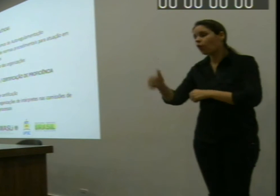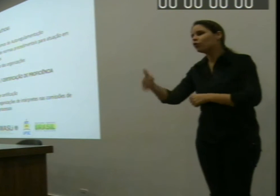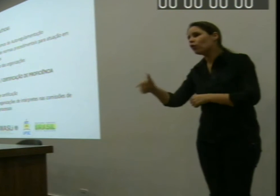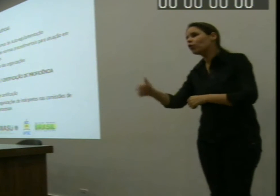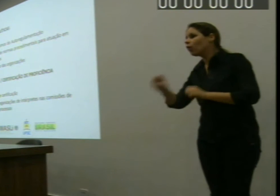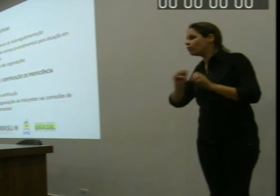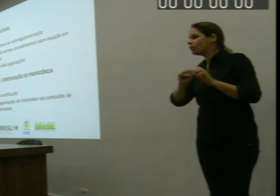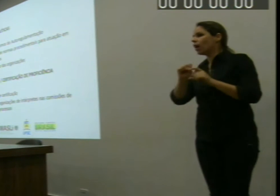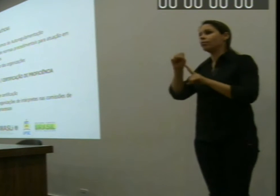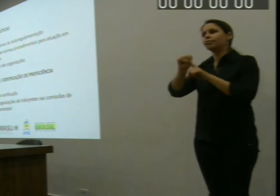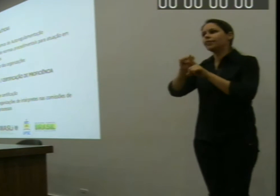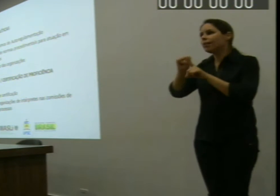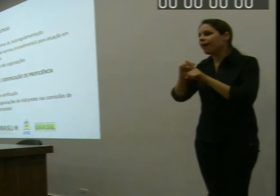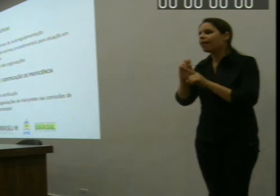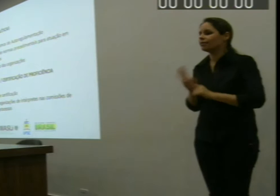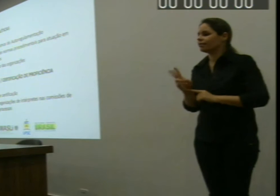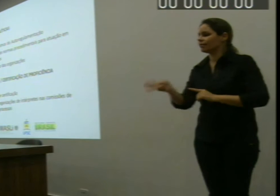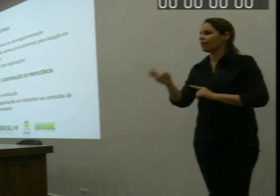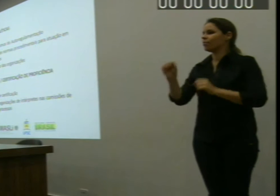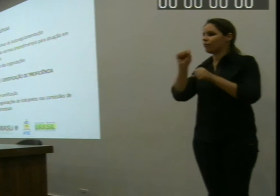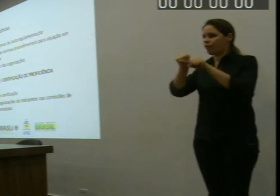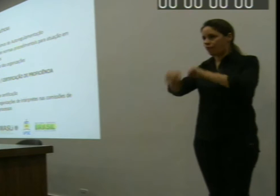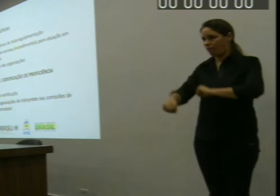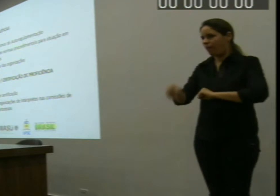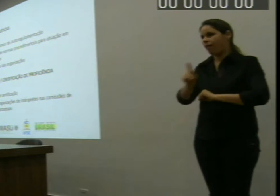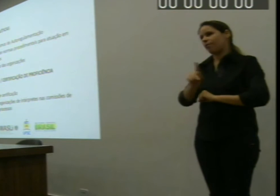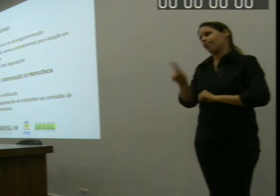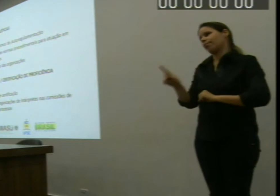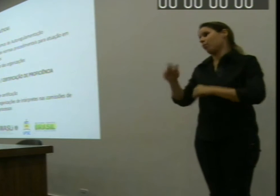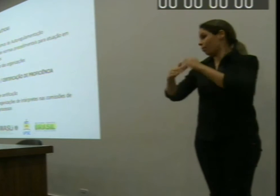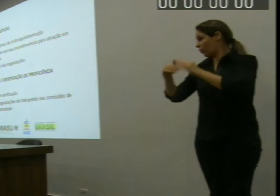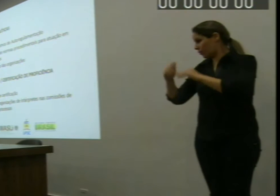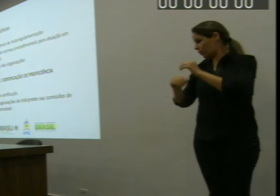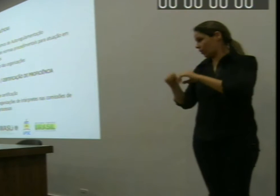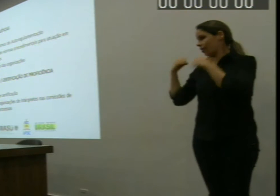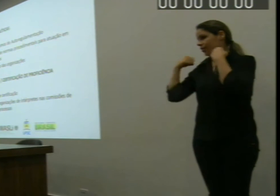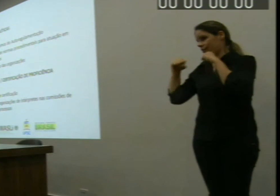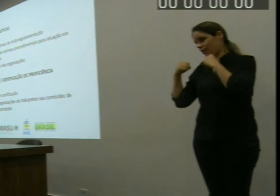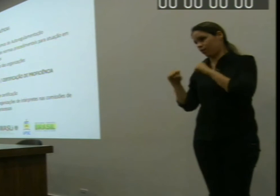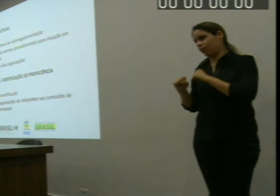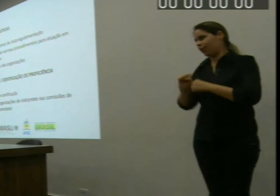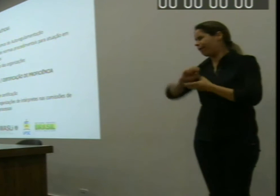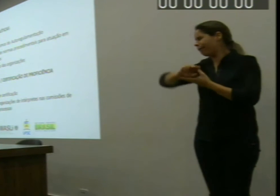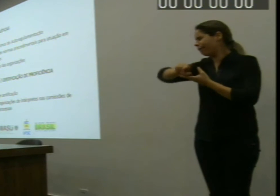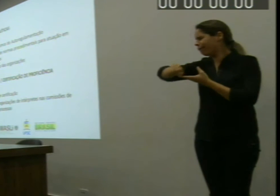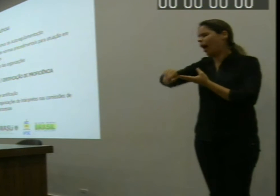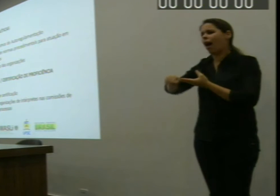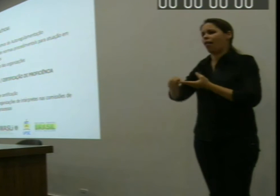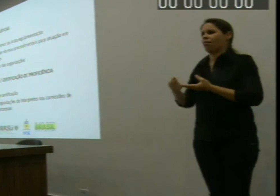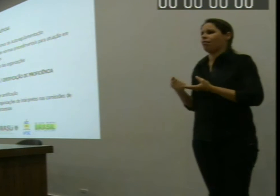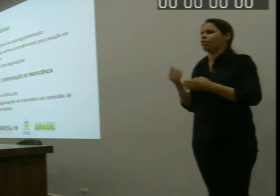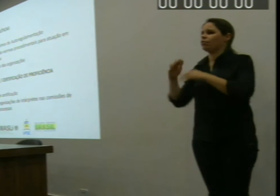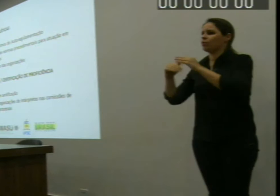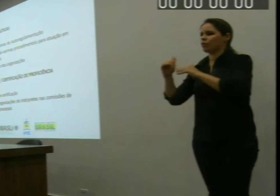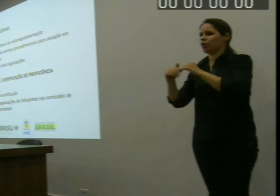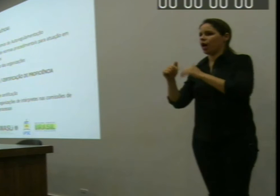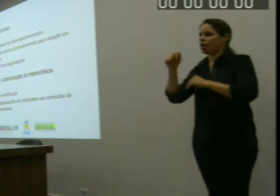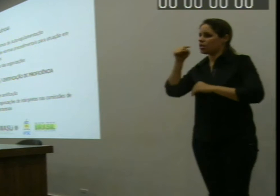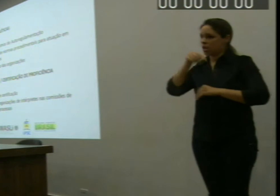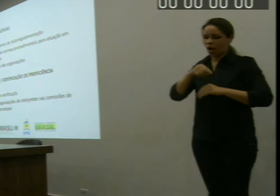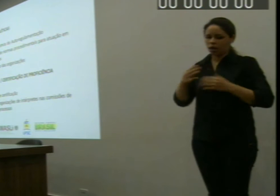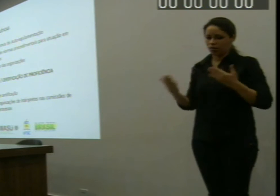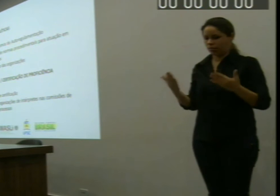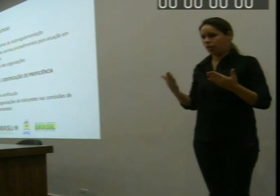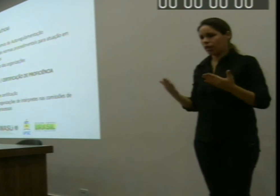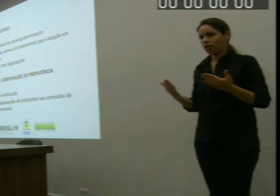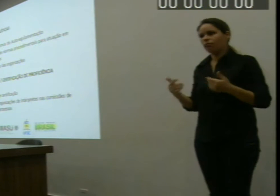semestre então é um conselho que faz a gestão de um de milhares de profissionais né E hoje no Brasil por exemplo que tem